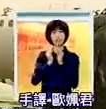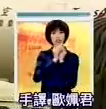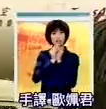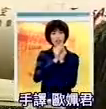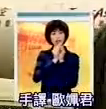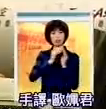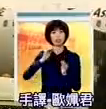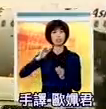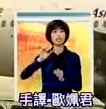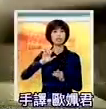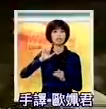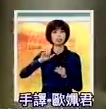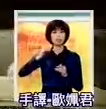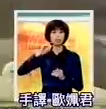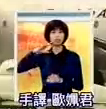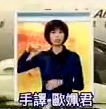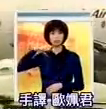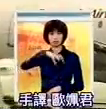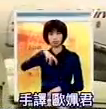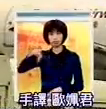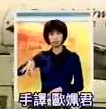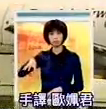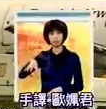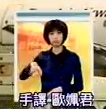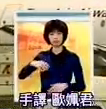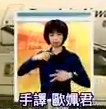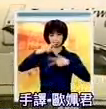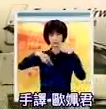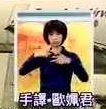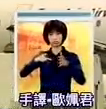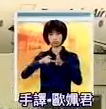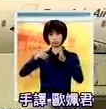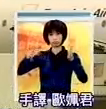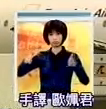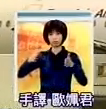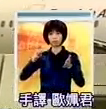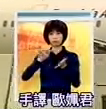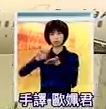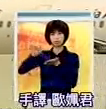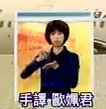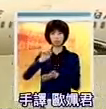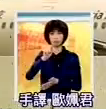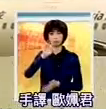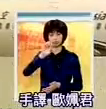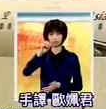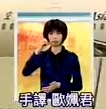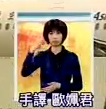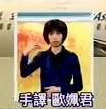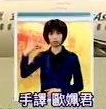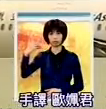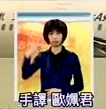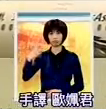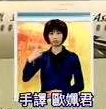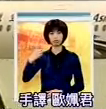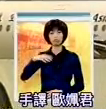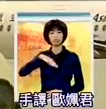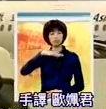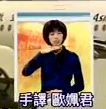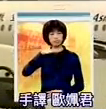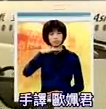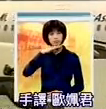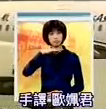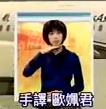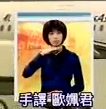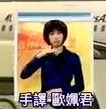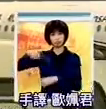海两个机场。另外呢，这一整个礼拜呢会有101班的这个直航的班机哦。那稍晚的时候呢，